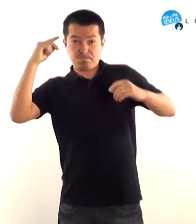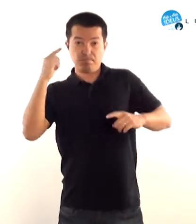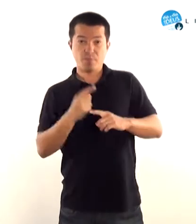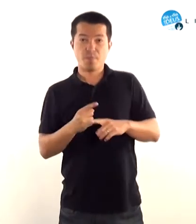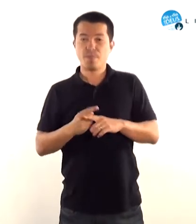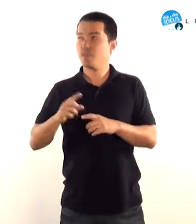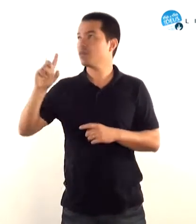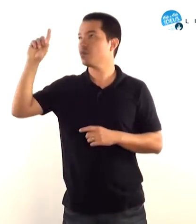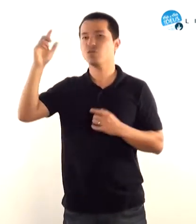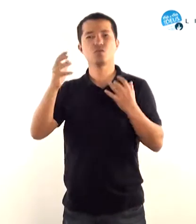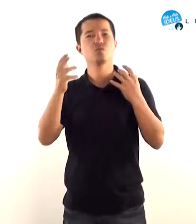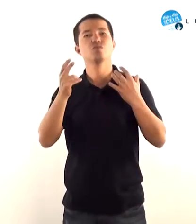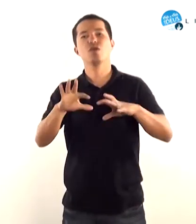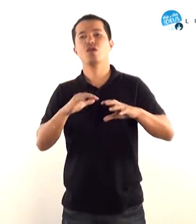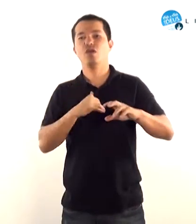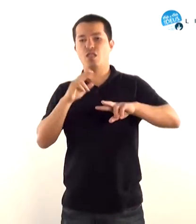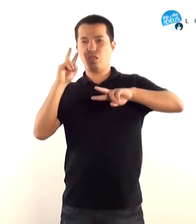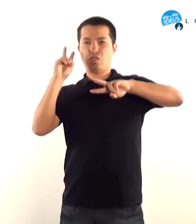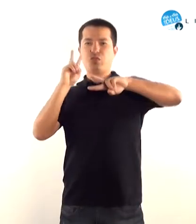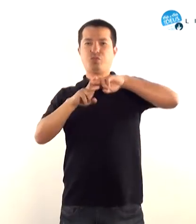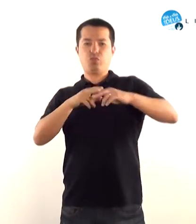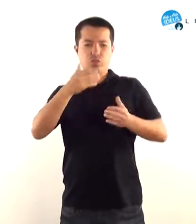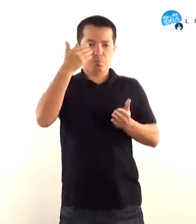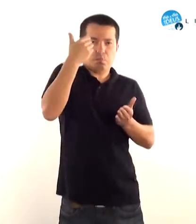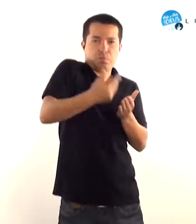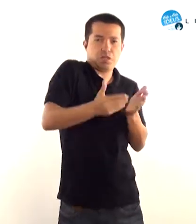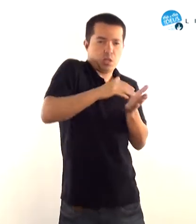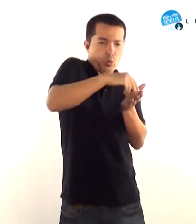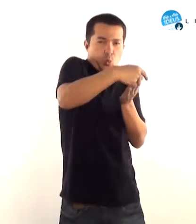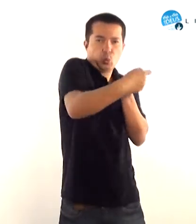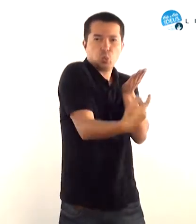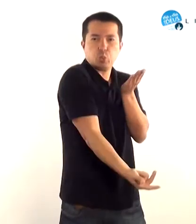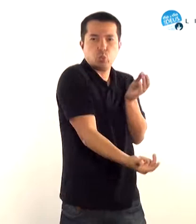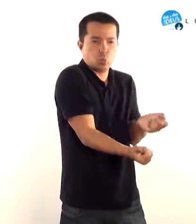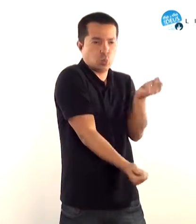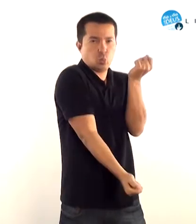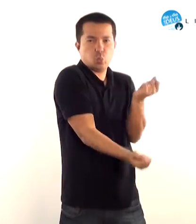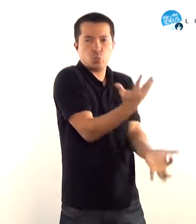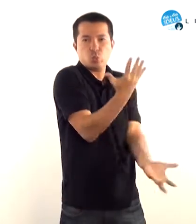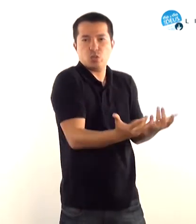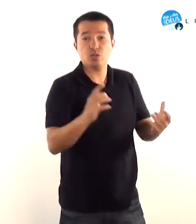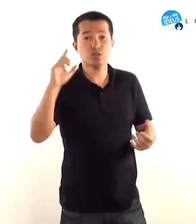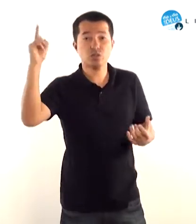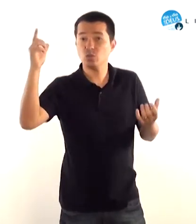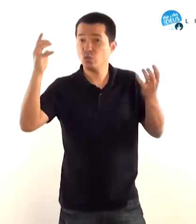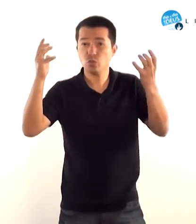para não sermos condenados junto com o mundo.